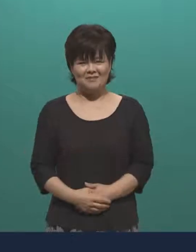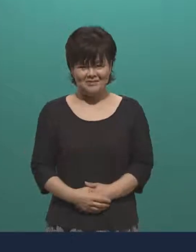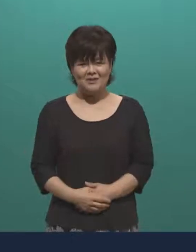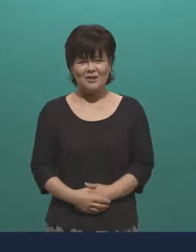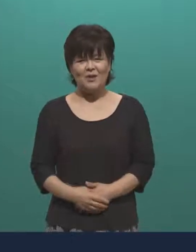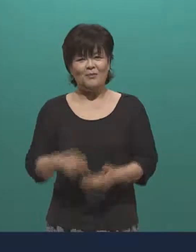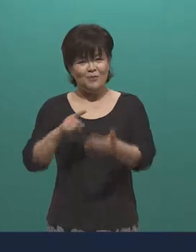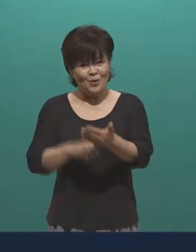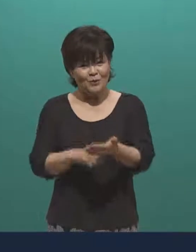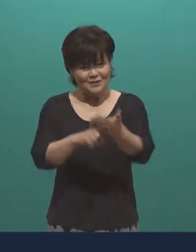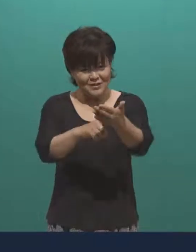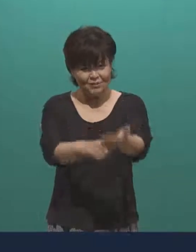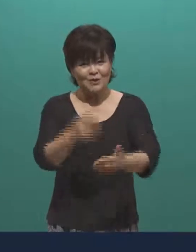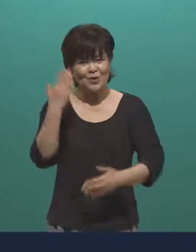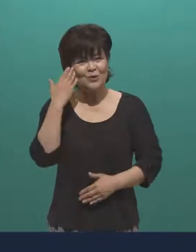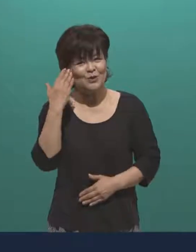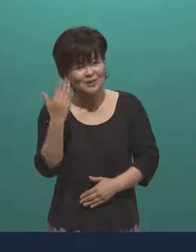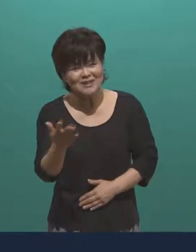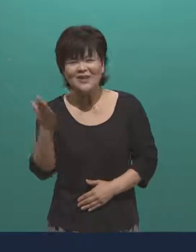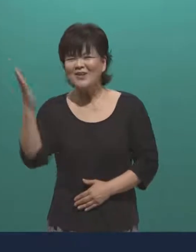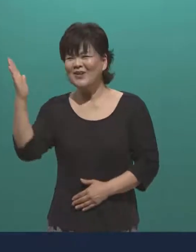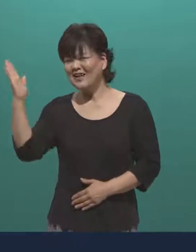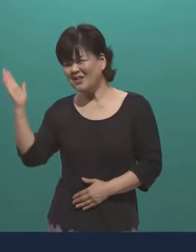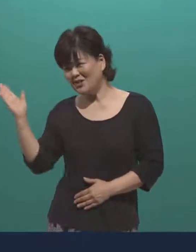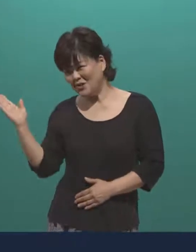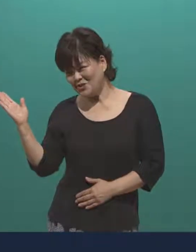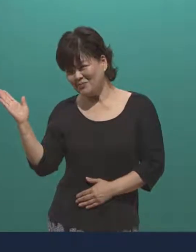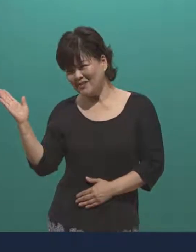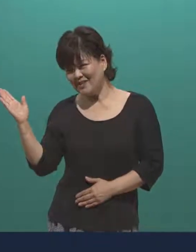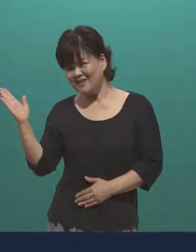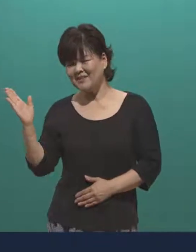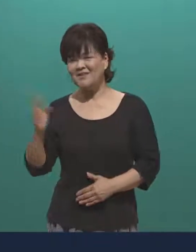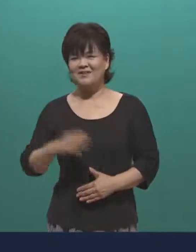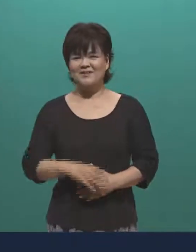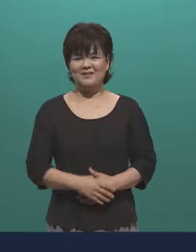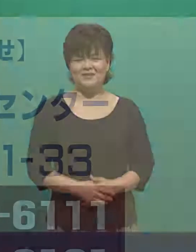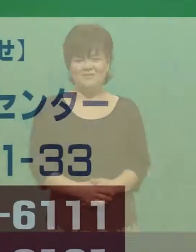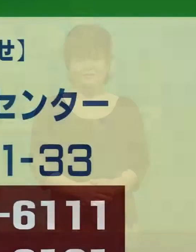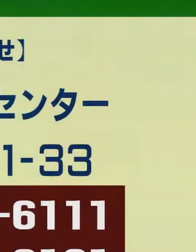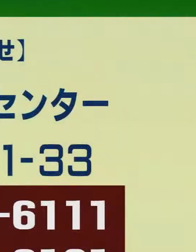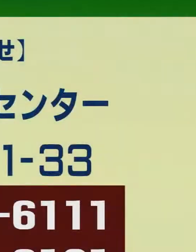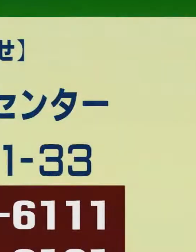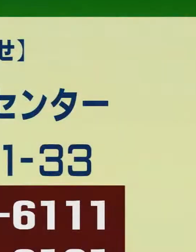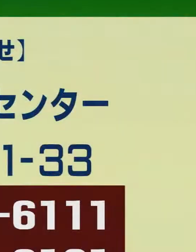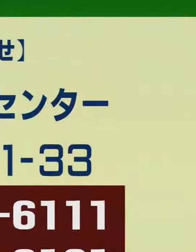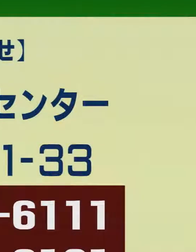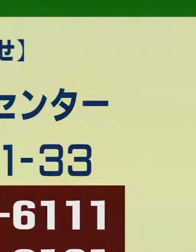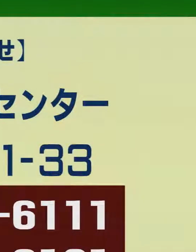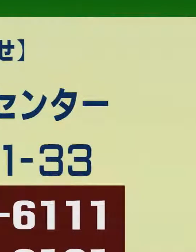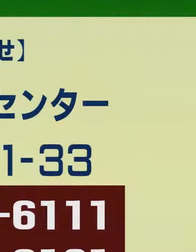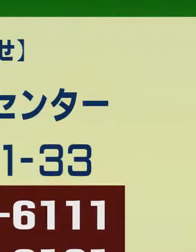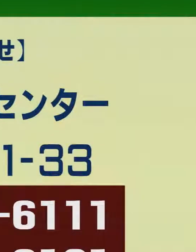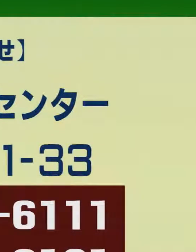です。お申し込みやお問い合わせはご覧のところまで。